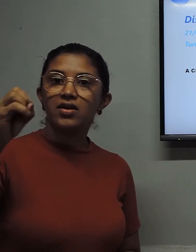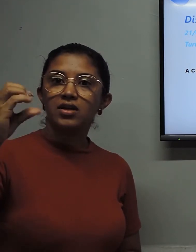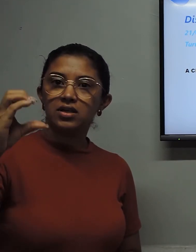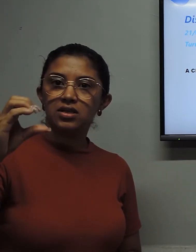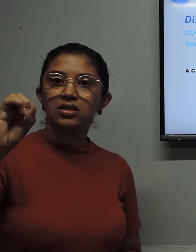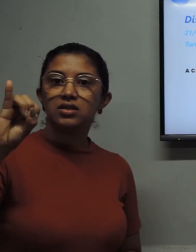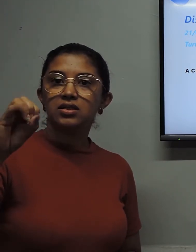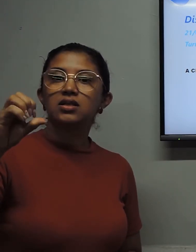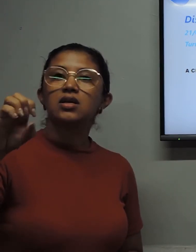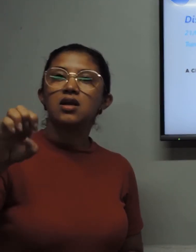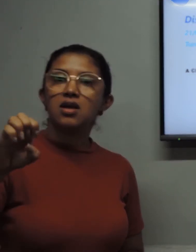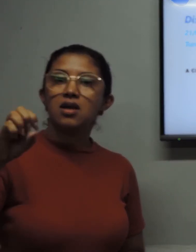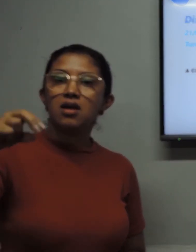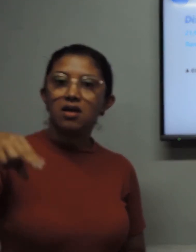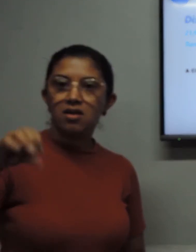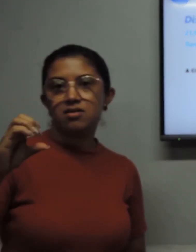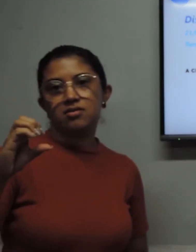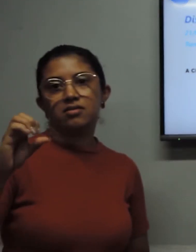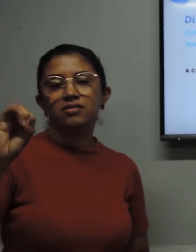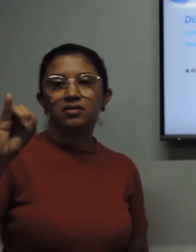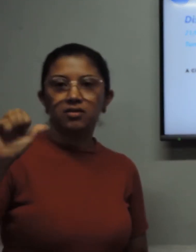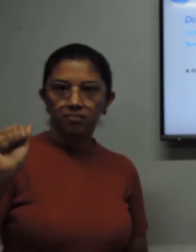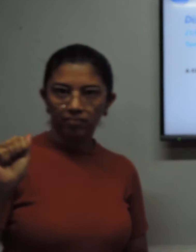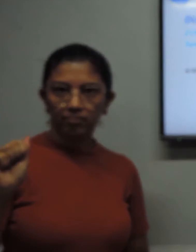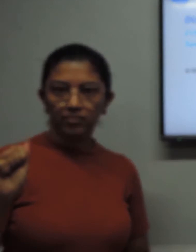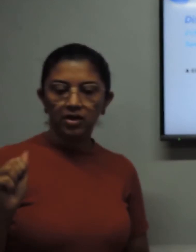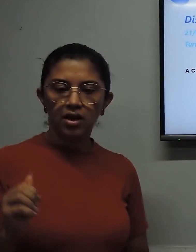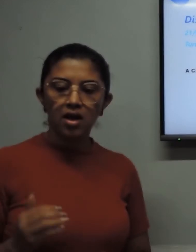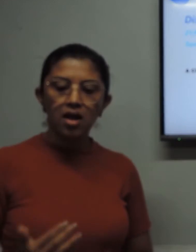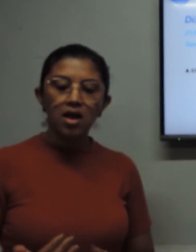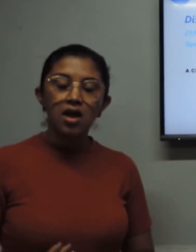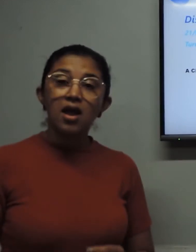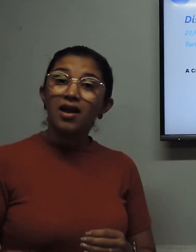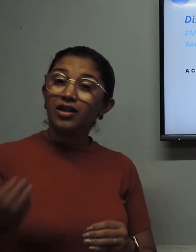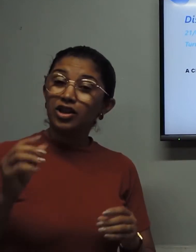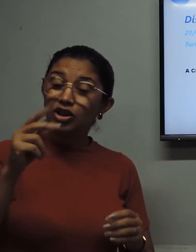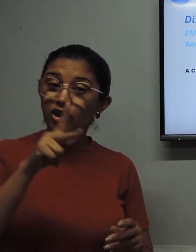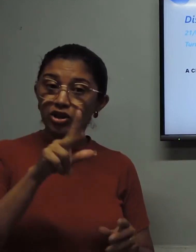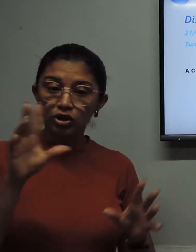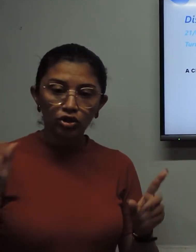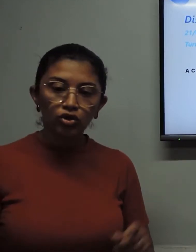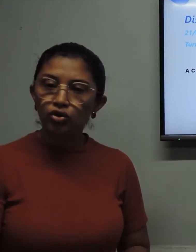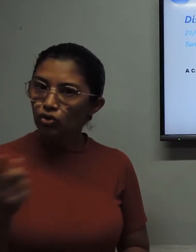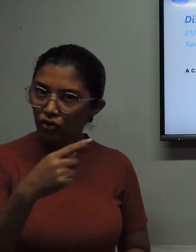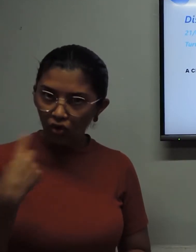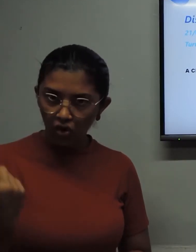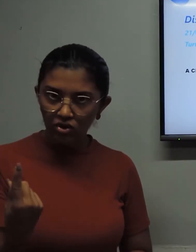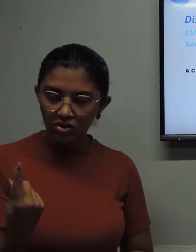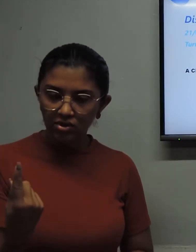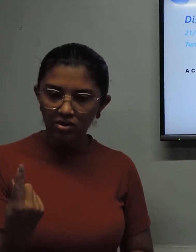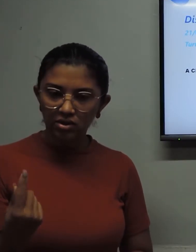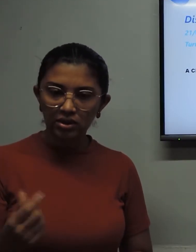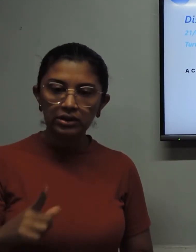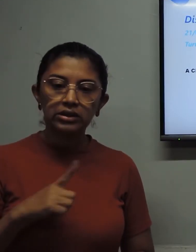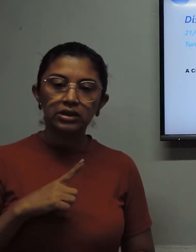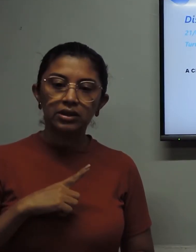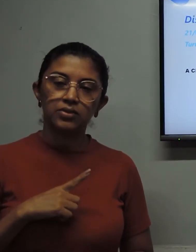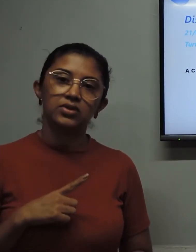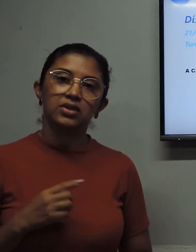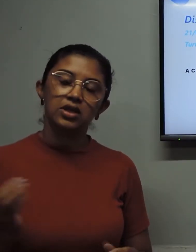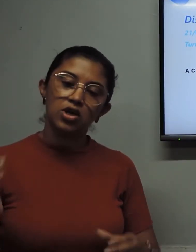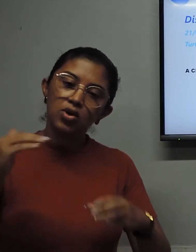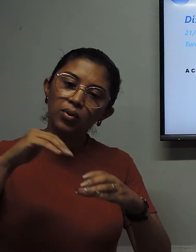devem incluir a cidadania, né, e cumprir os direitos e deveres. Então, eu vou perguntar